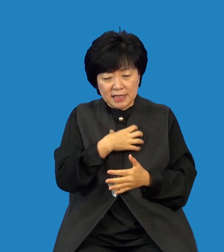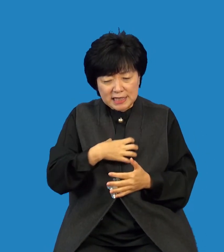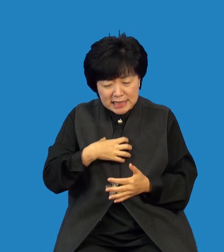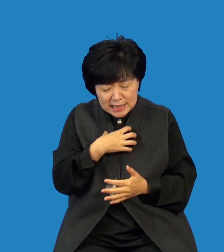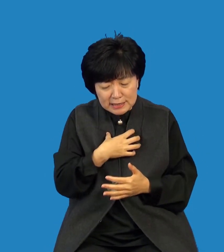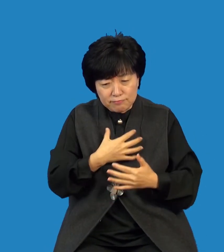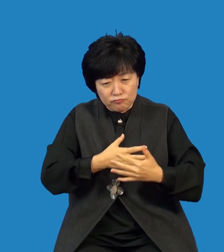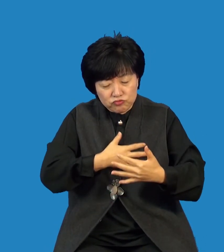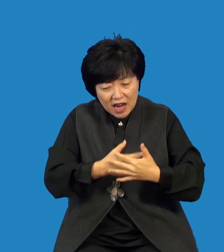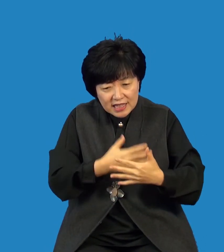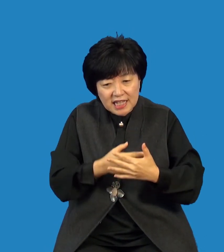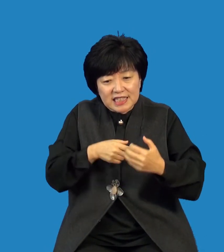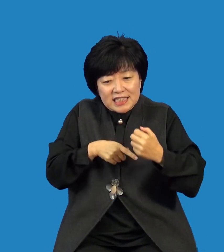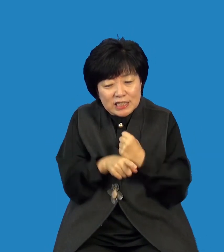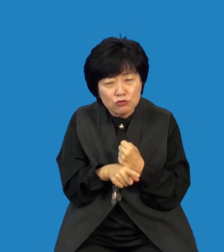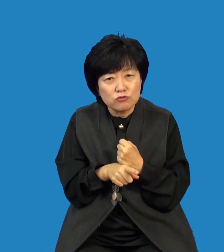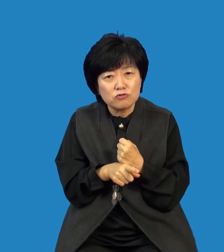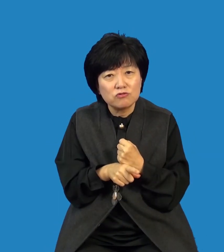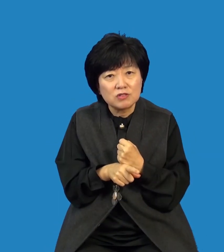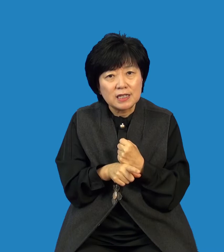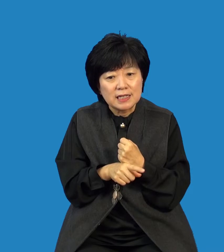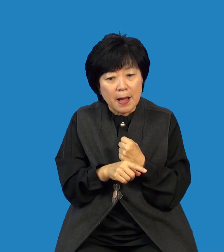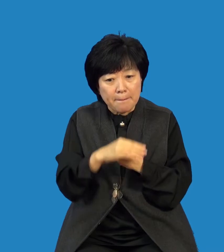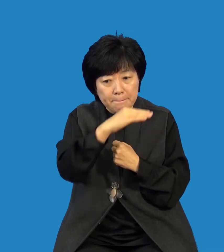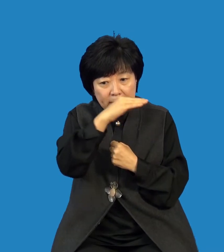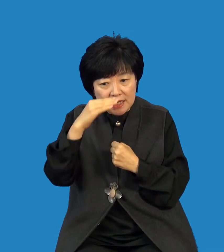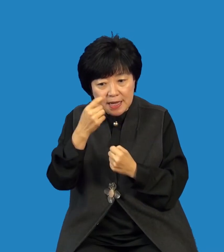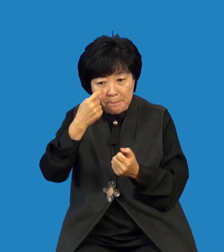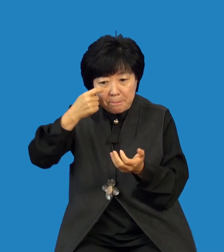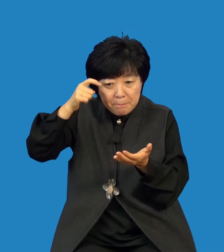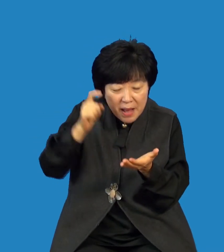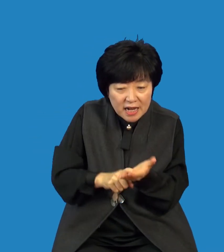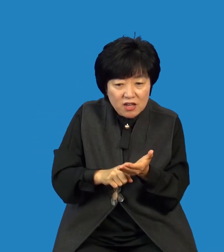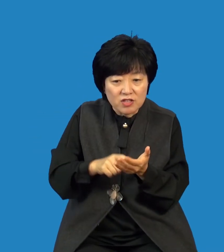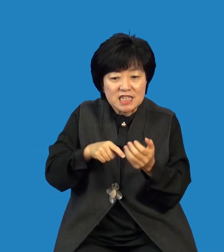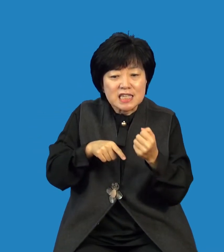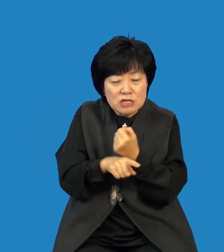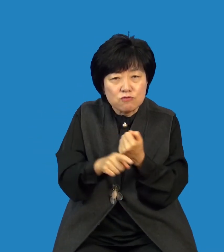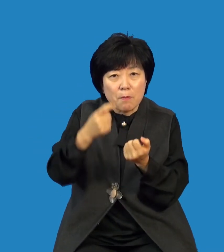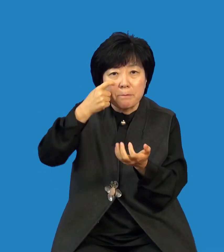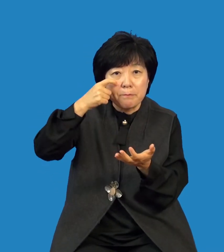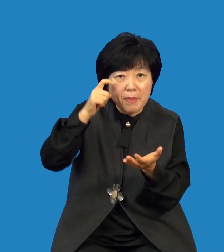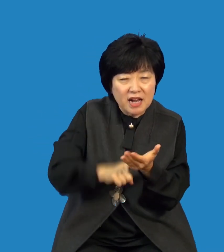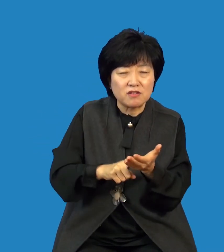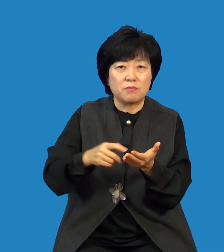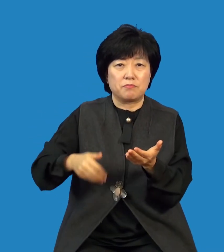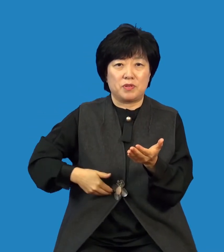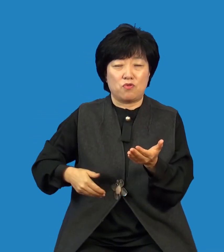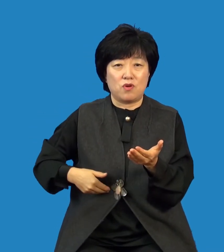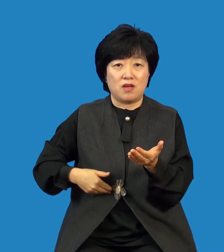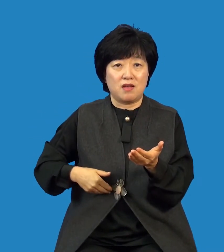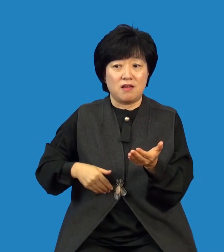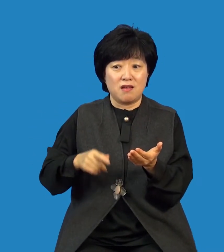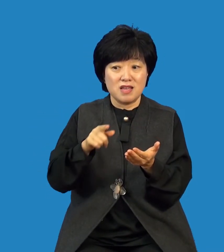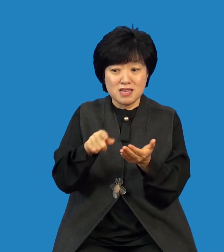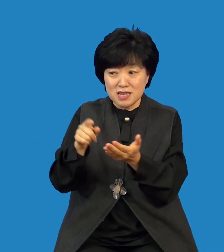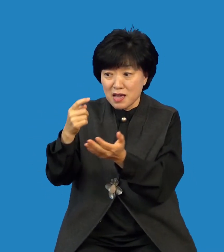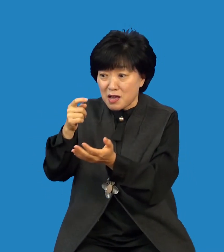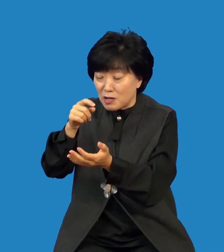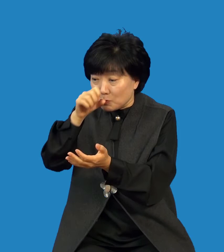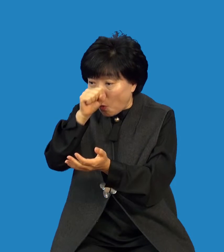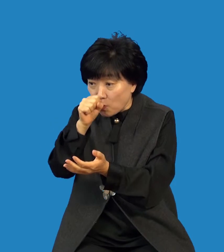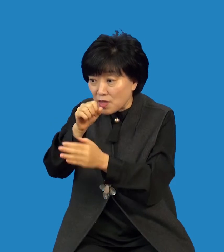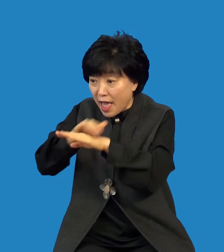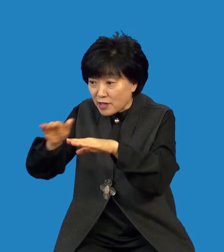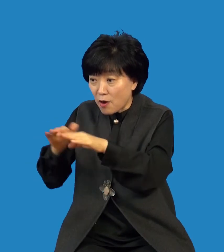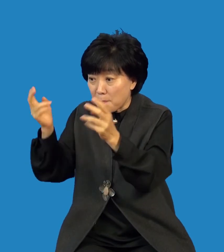제대로 진단해내지 못하면 삶 가운데 여러분들이 뭐 소염제를 먹어도 이따만한 주사를 갖다 찔러 넣어도 절대로